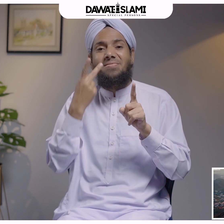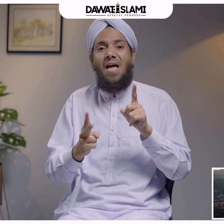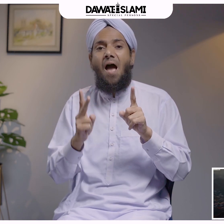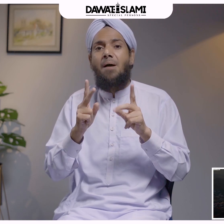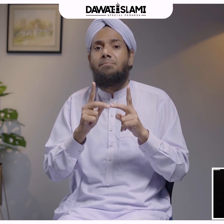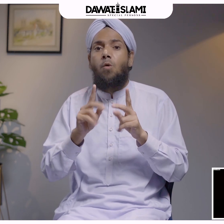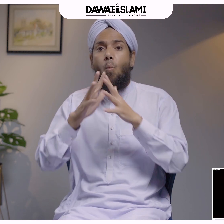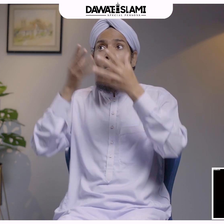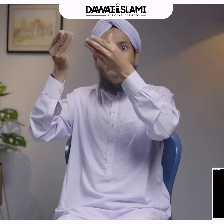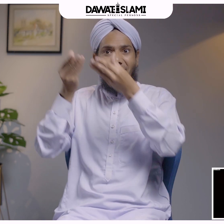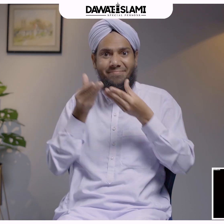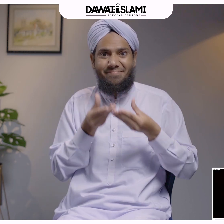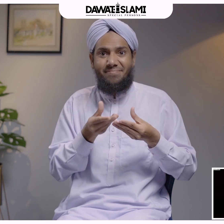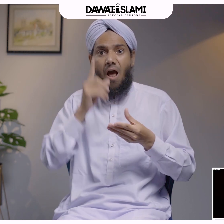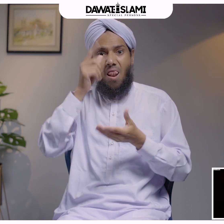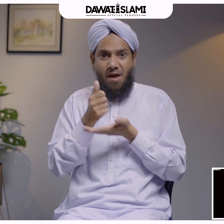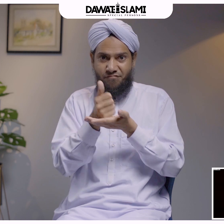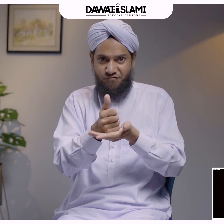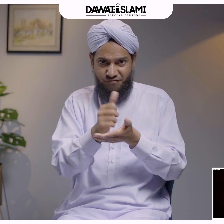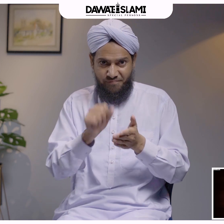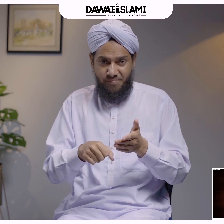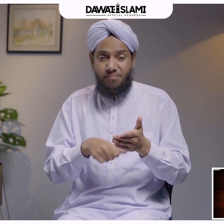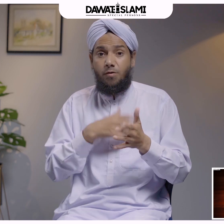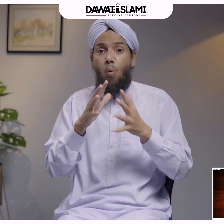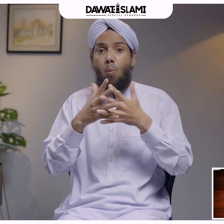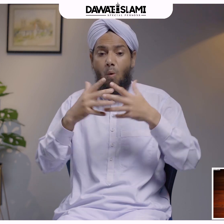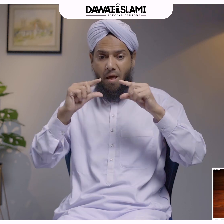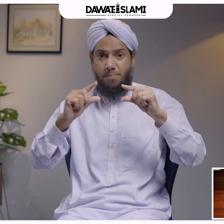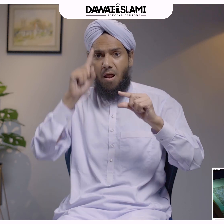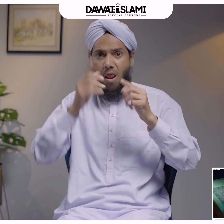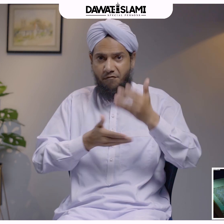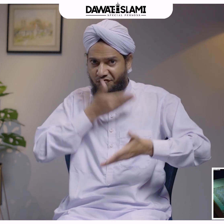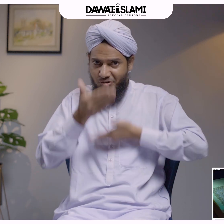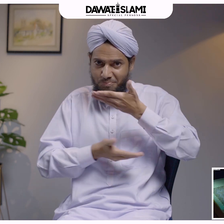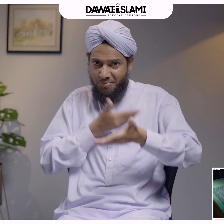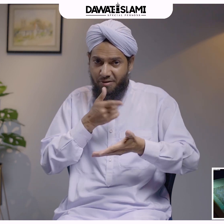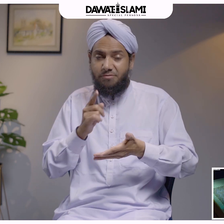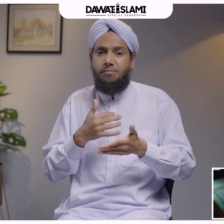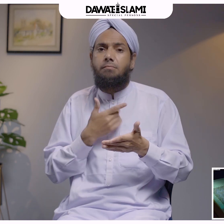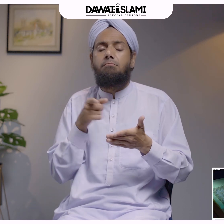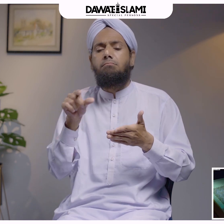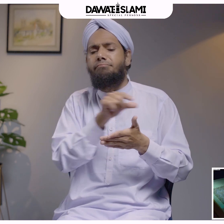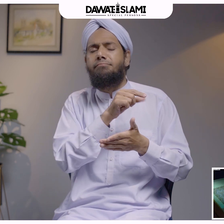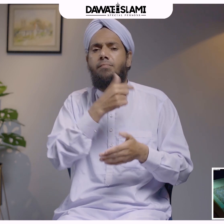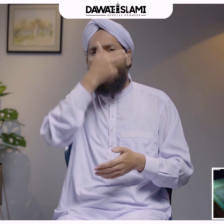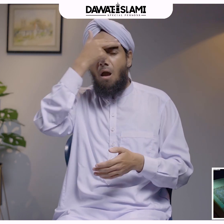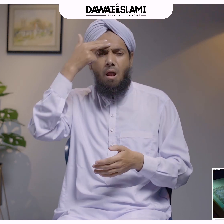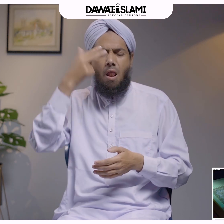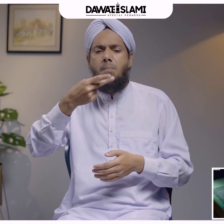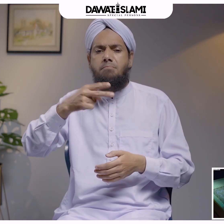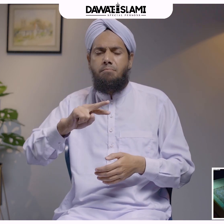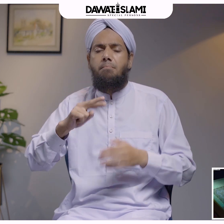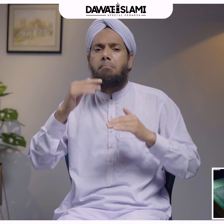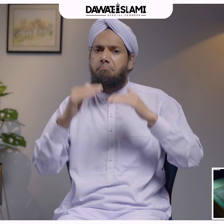نزول قرآن ہے، کیونکہ اس مہینے میں ہی قرآن کریم نازل ہوا۔ قرآن پاک میں اللہ پاک ارشاد فرماتا ہے،